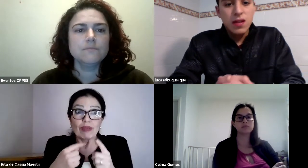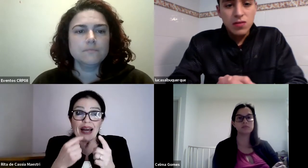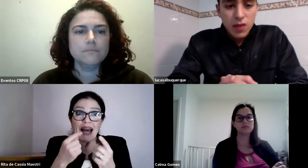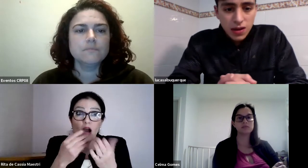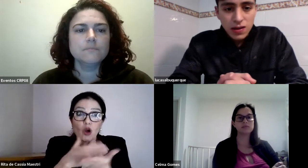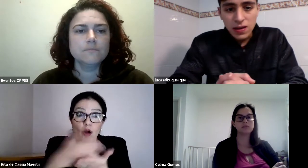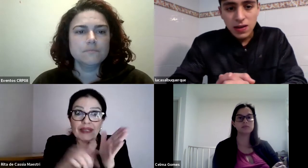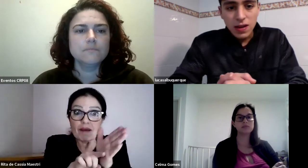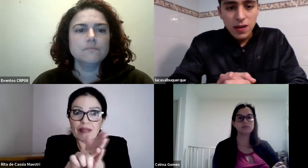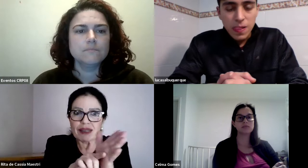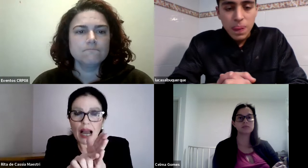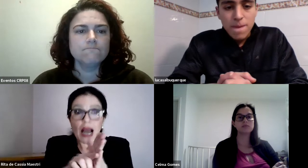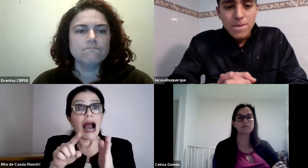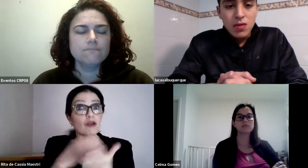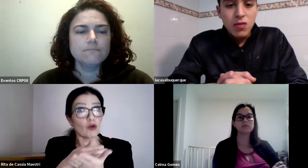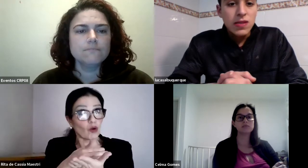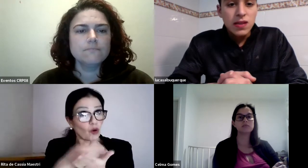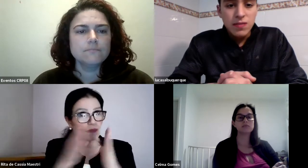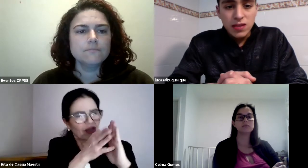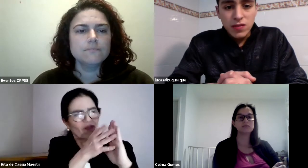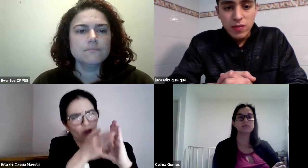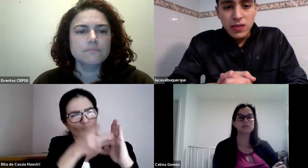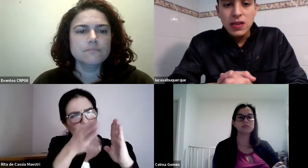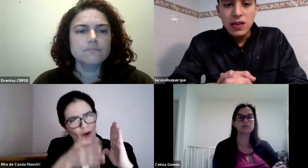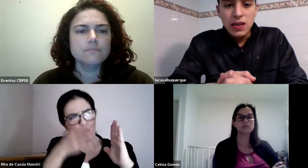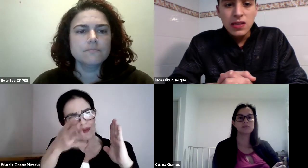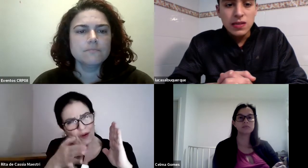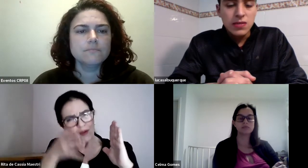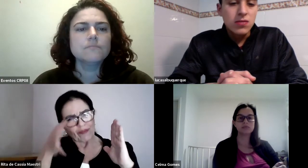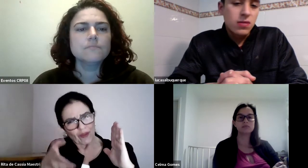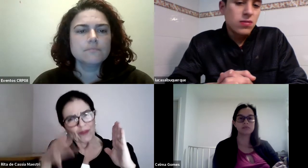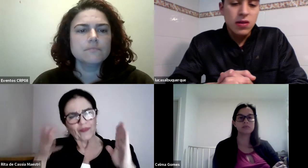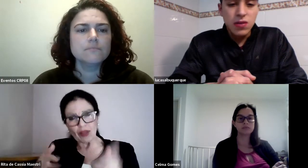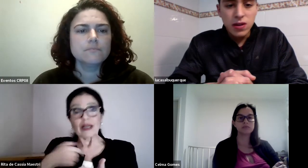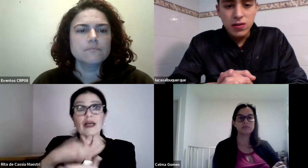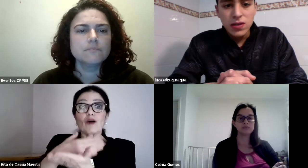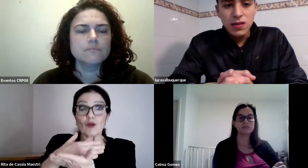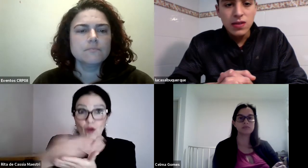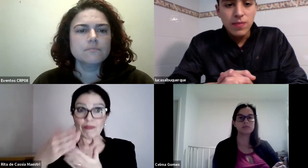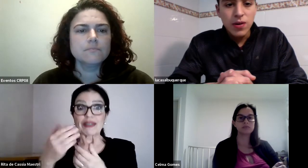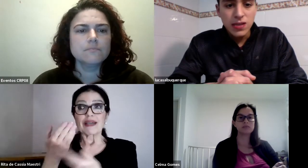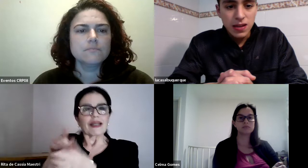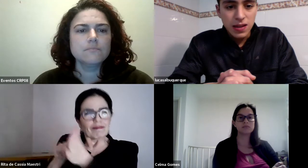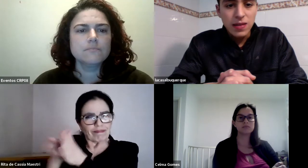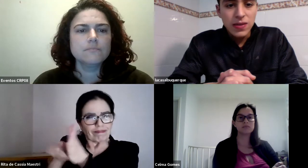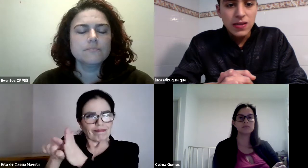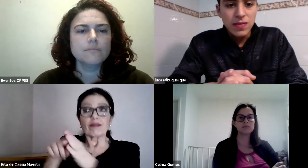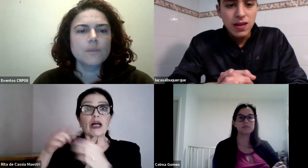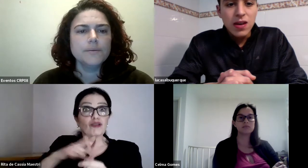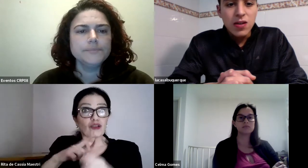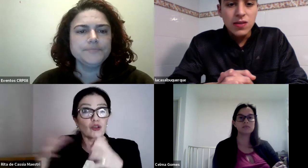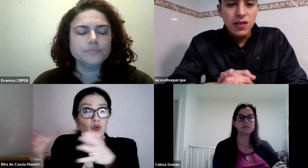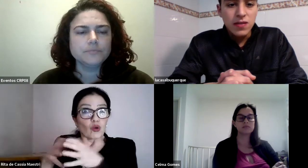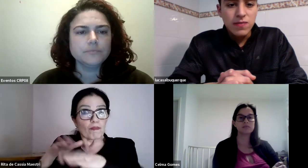começar a atuar na clínica, né? Eu comecei também a desenvolver pesquisas no decorrer dos anos, após a lei de Libras